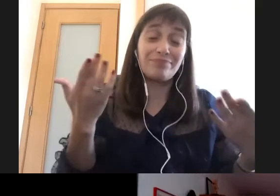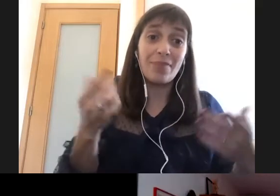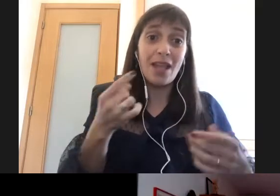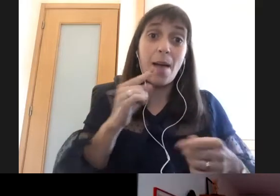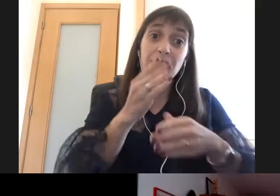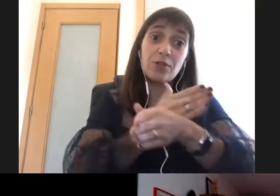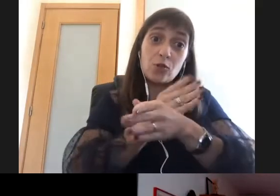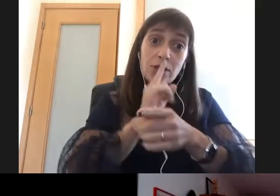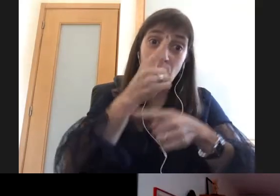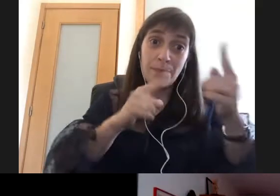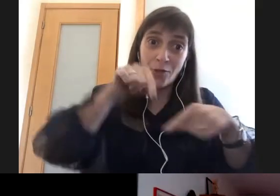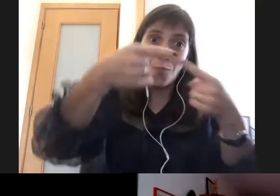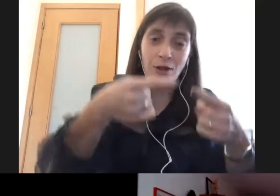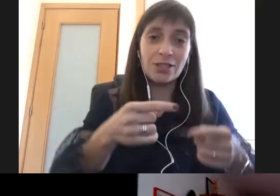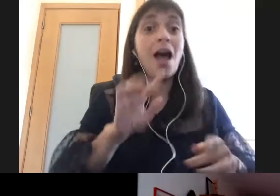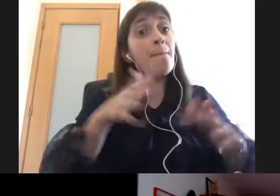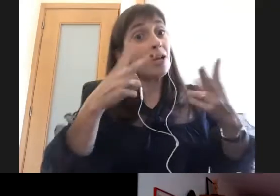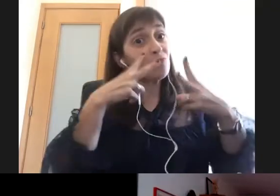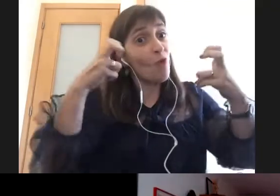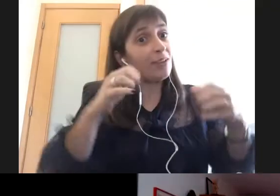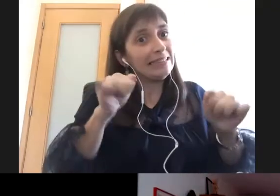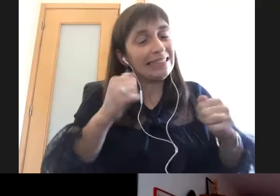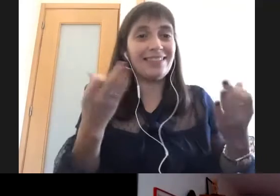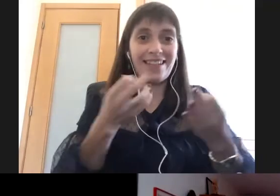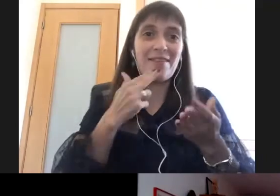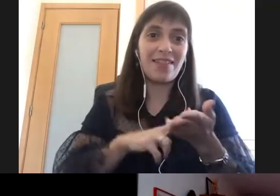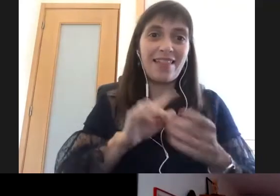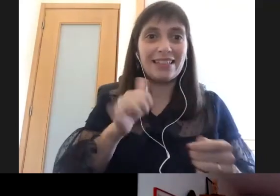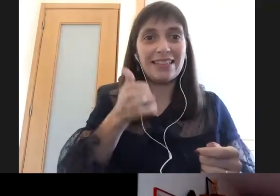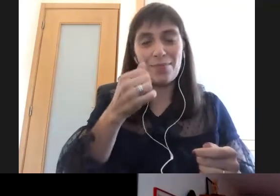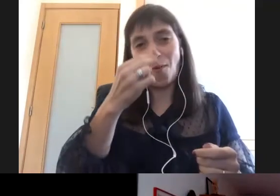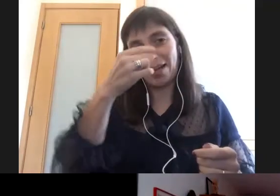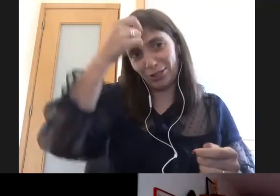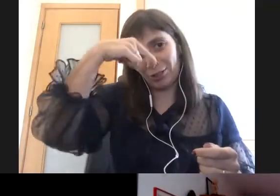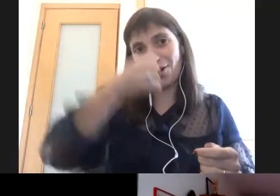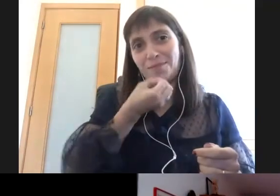Um dia encontraram. Essa, aliás, é uma boa história que depois a gente pode contar.